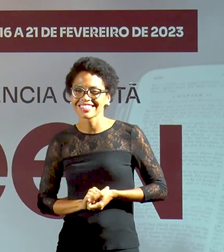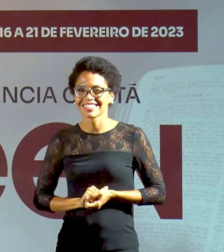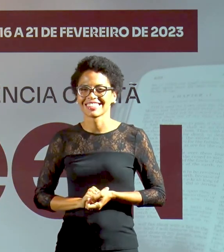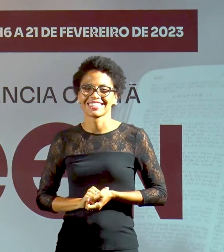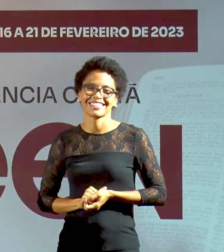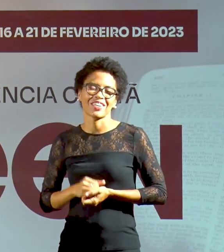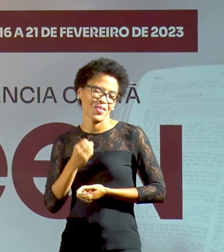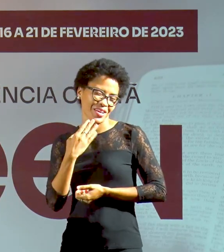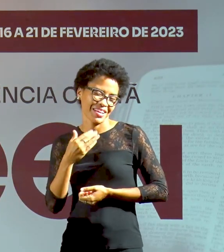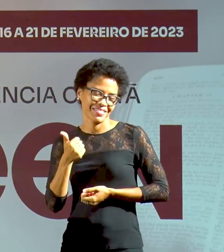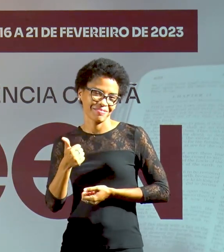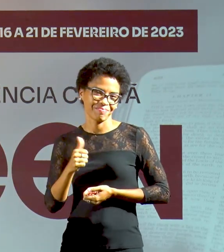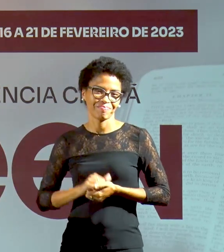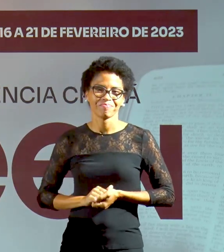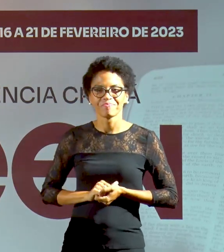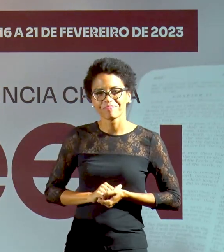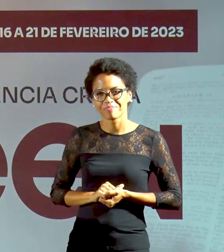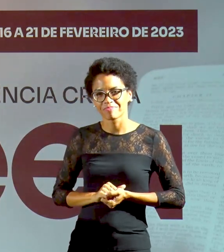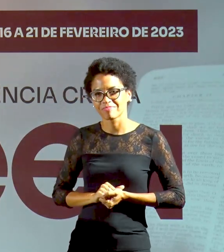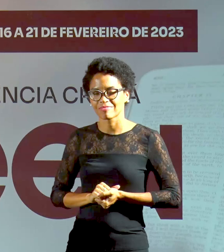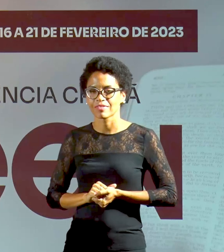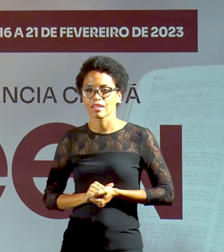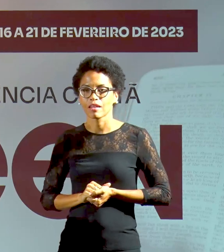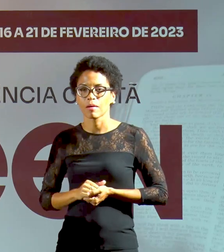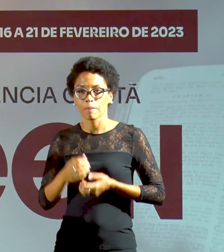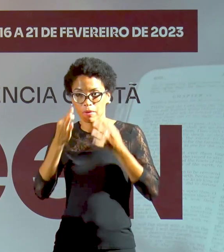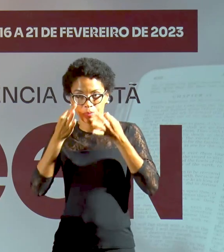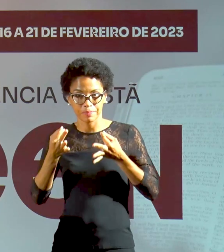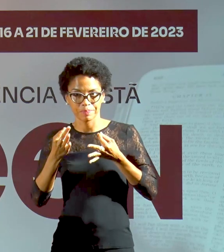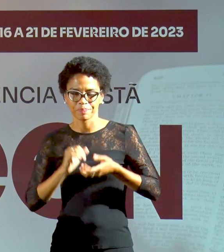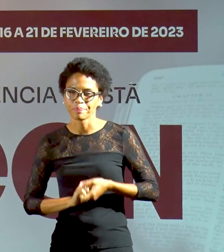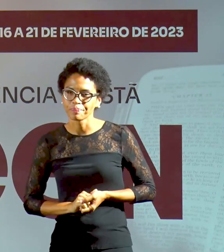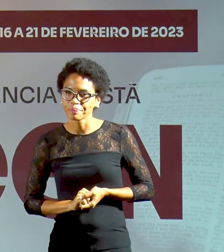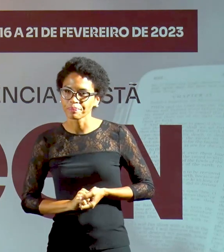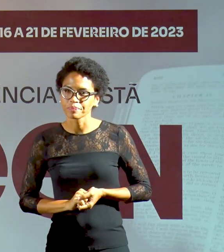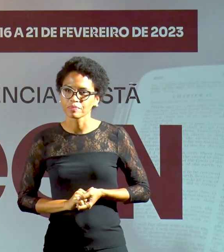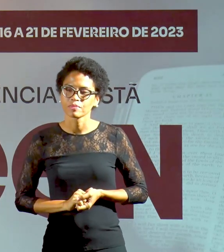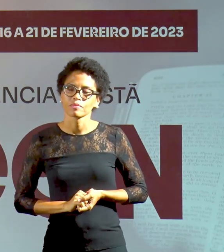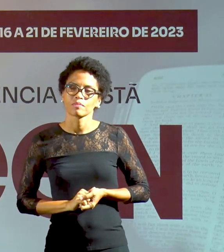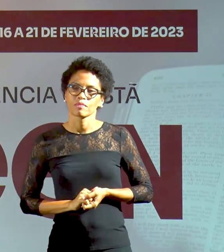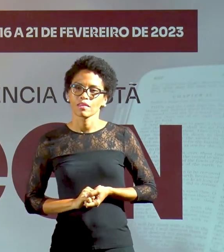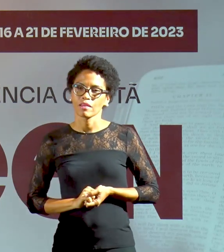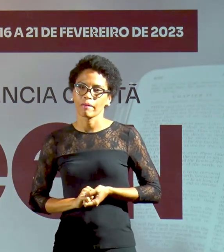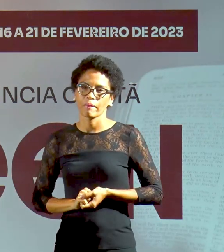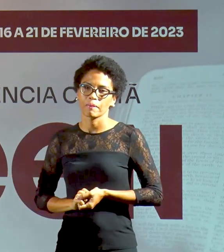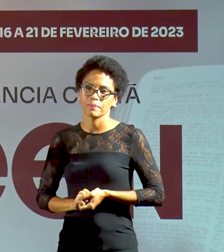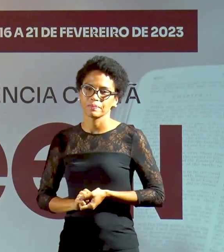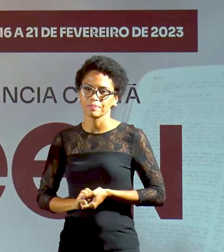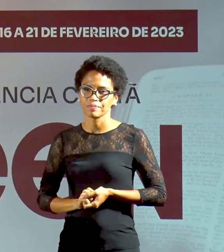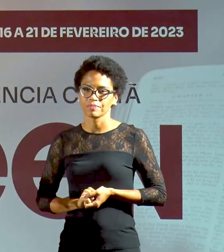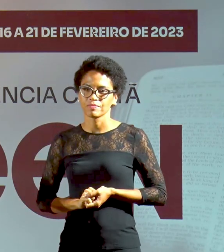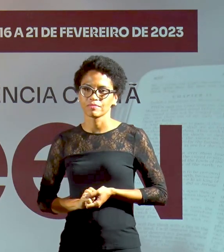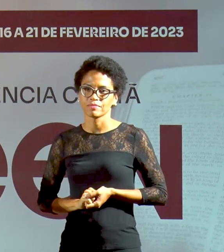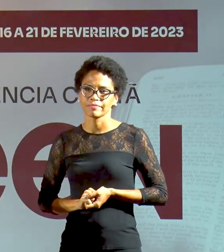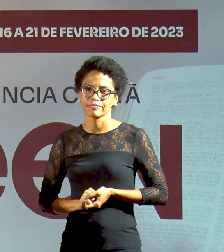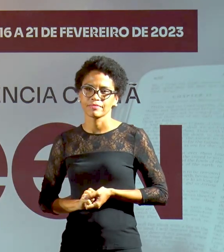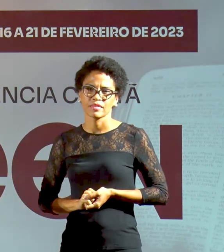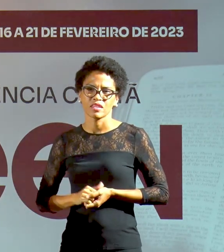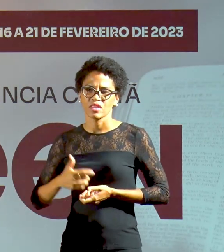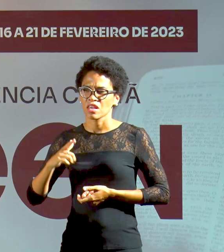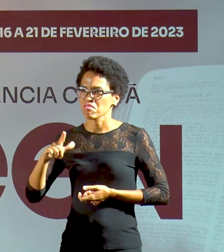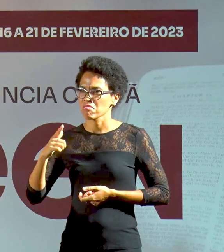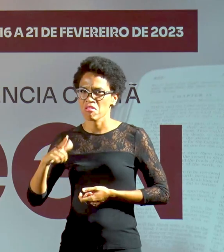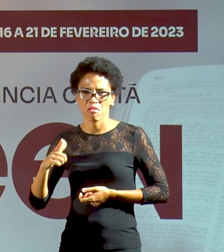muito bem olha a não há um lugar